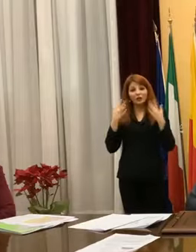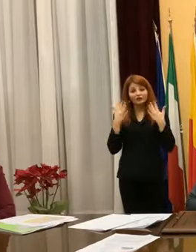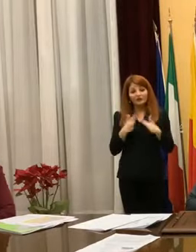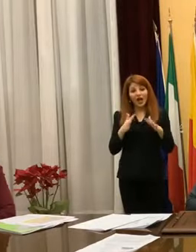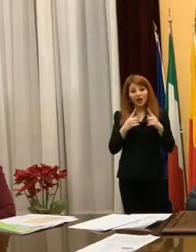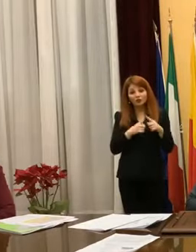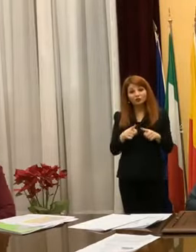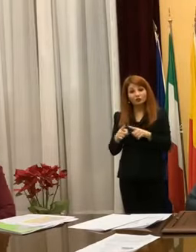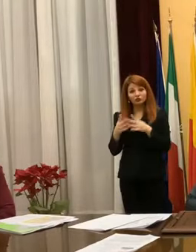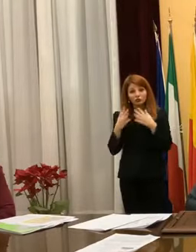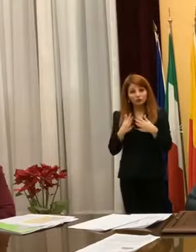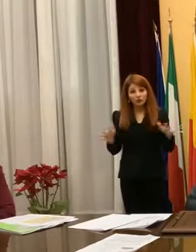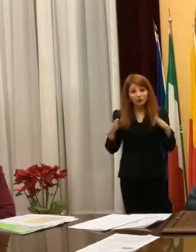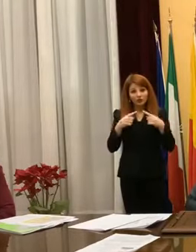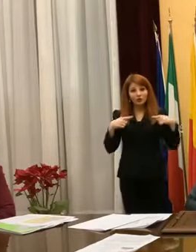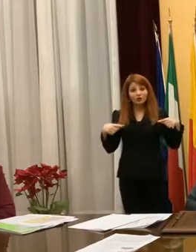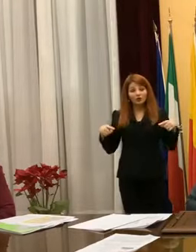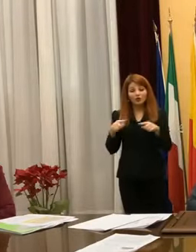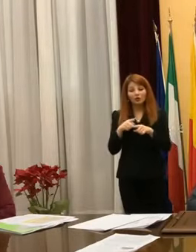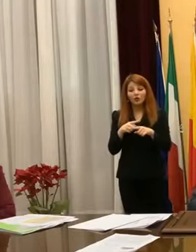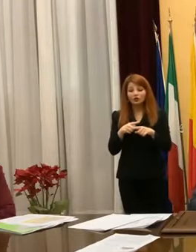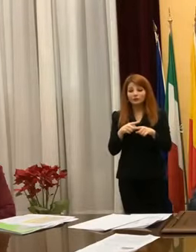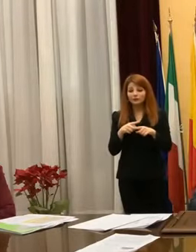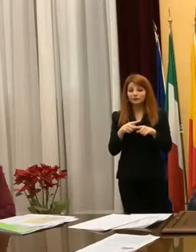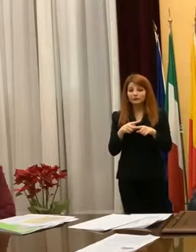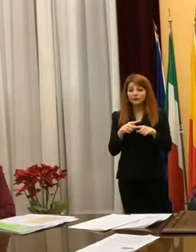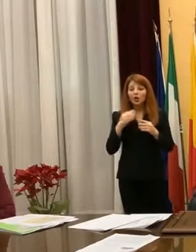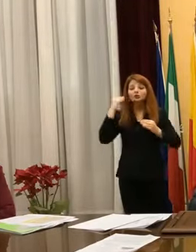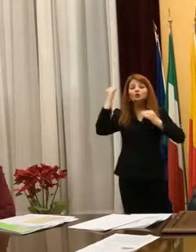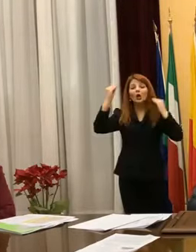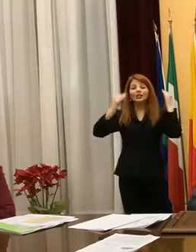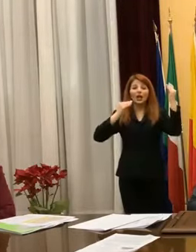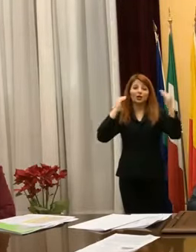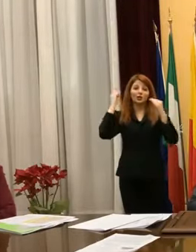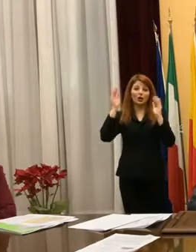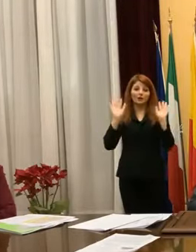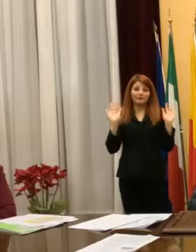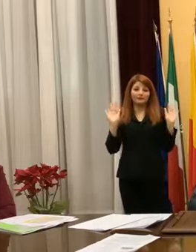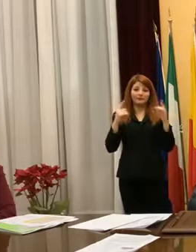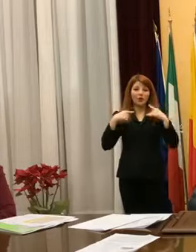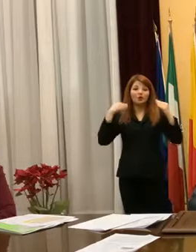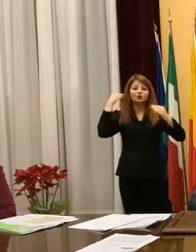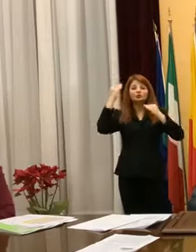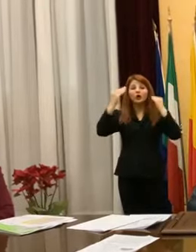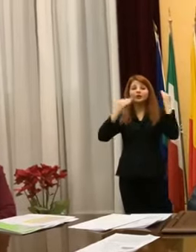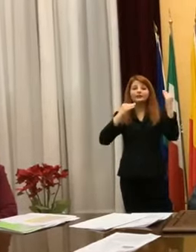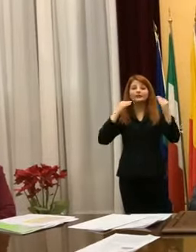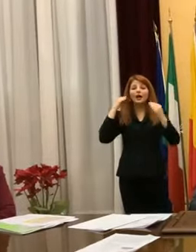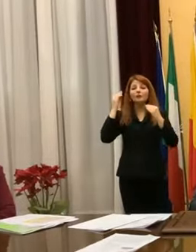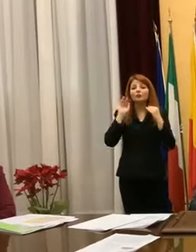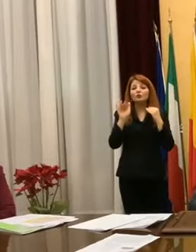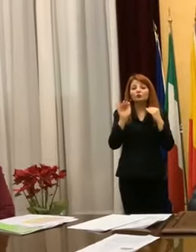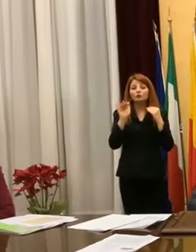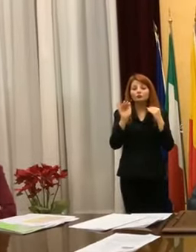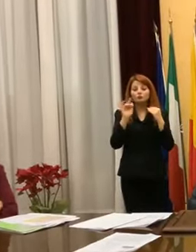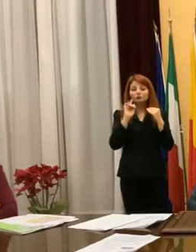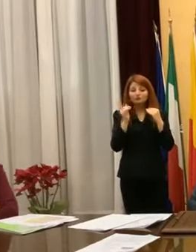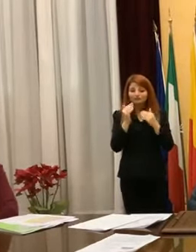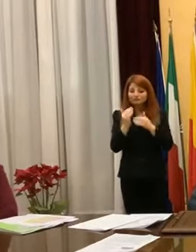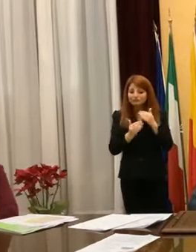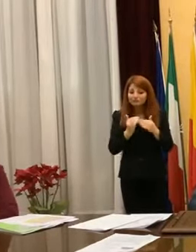Siamo tanto sognatori che, oltre agli articolati esposti che abbiamo già depositato e che